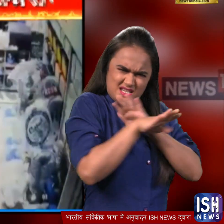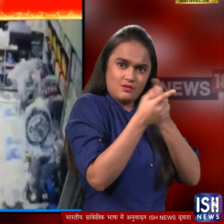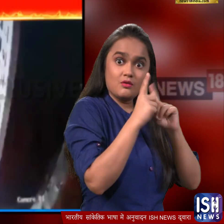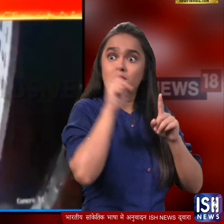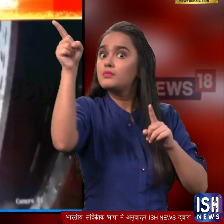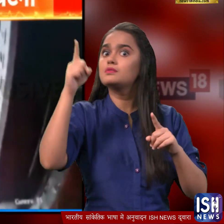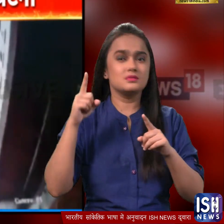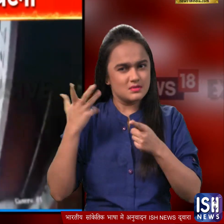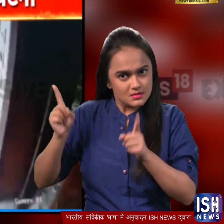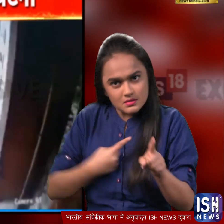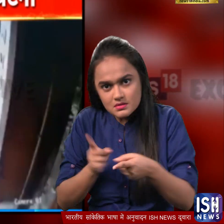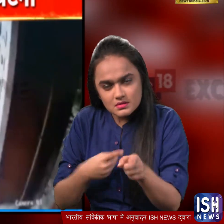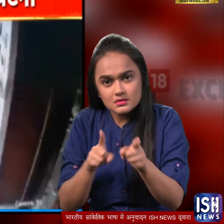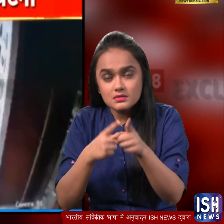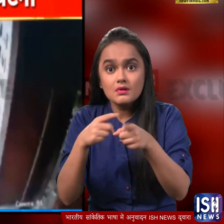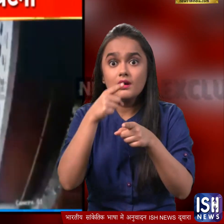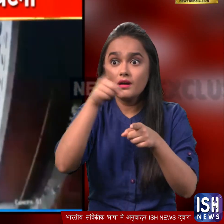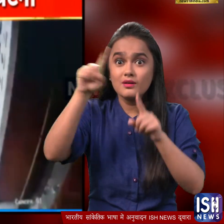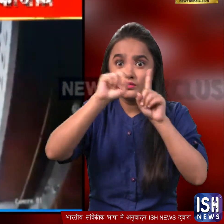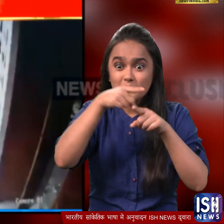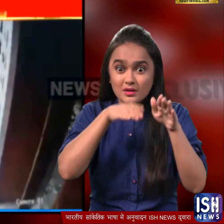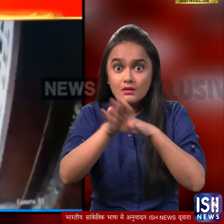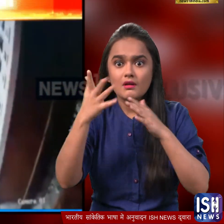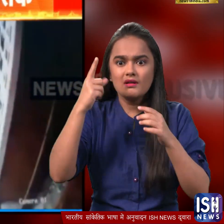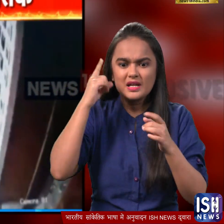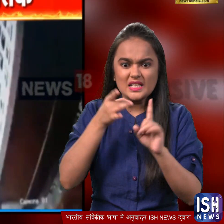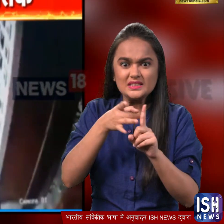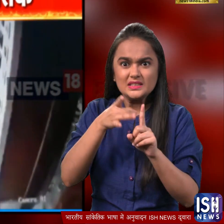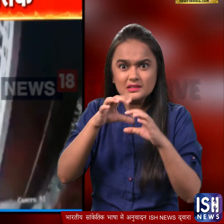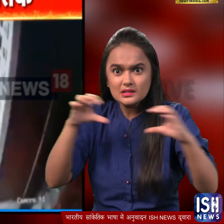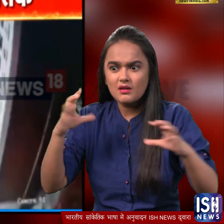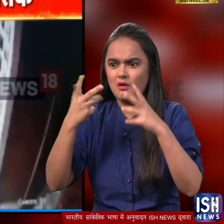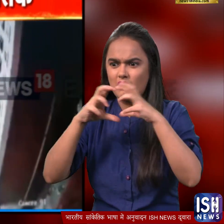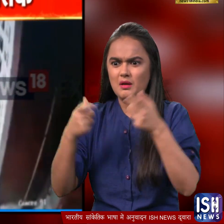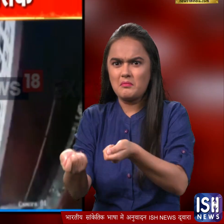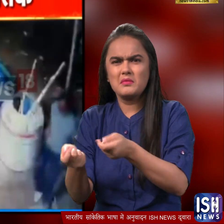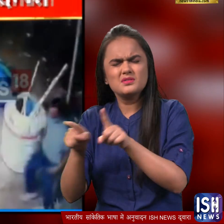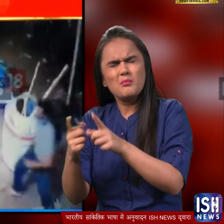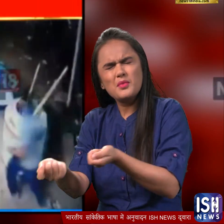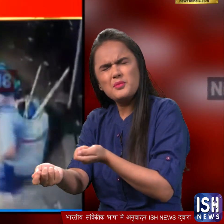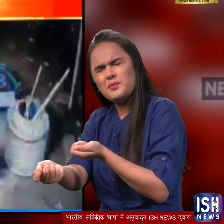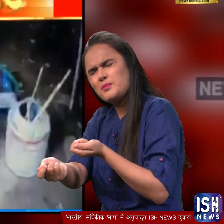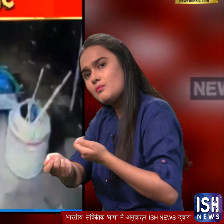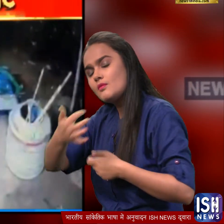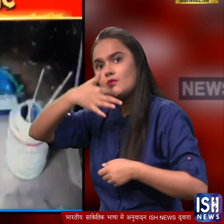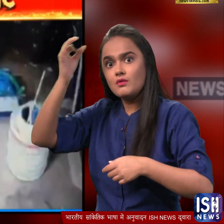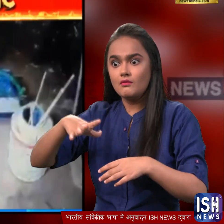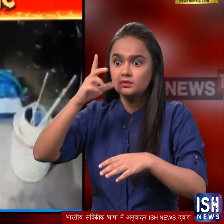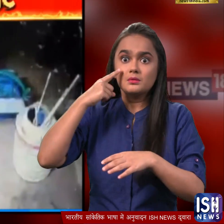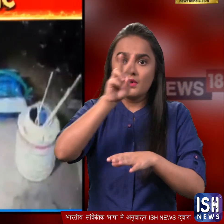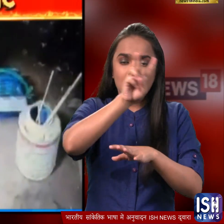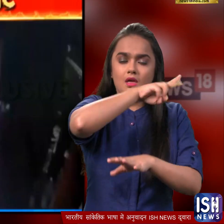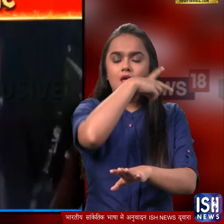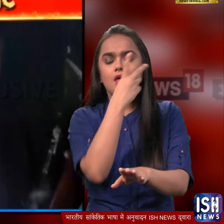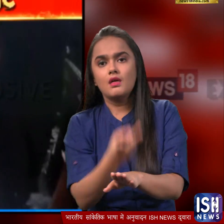की तरफ भागा, लेकिन उन्होंने उसका पीछा नहीं छोड़ा। आरोपियों ने दुकानदार पर लोहे के सरिये और डंडे से कई वार किए। उन्होंने मारते मारते उसे जमीन